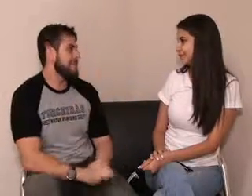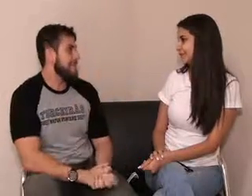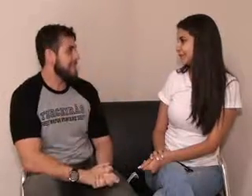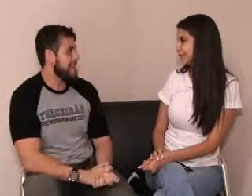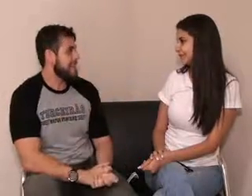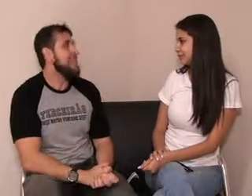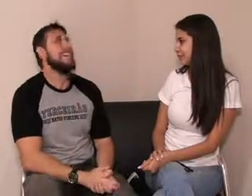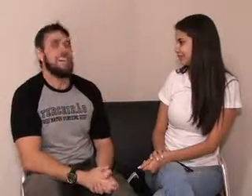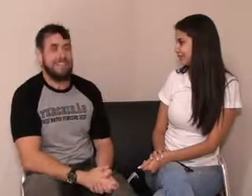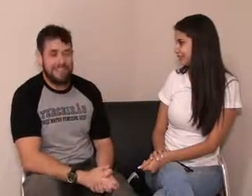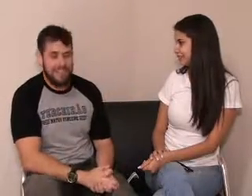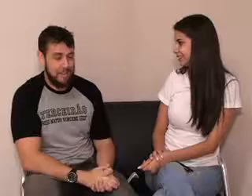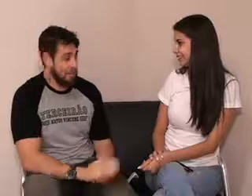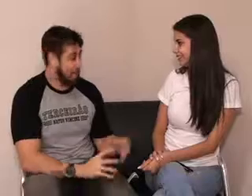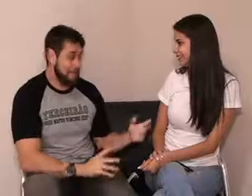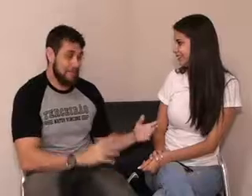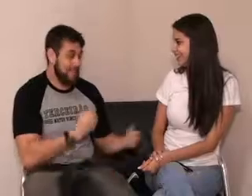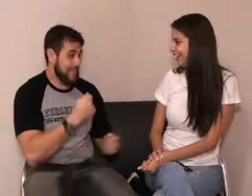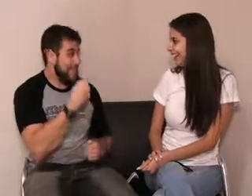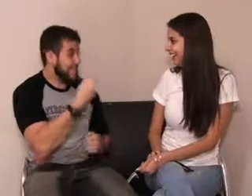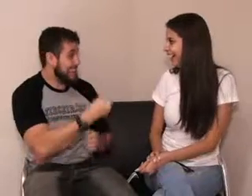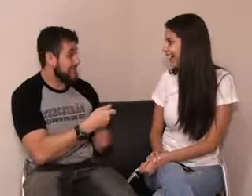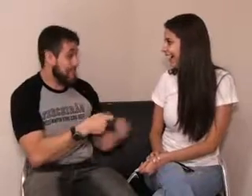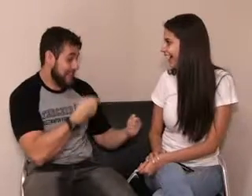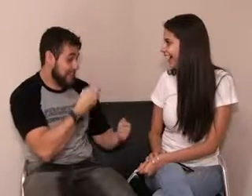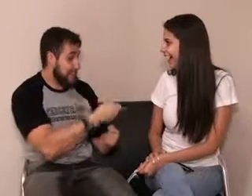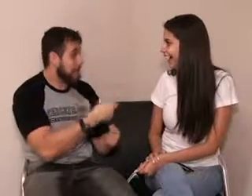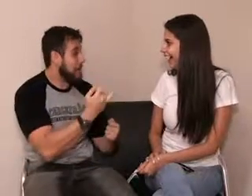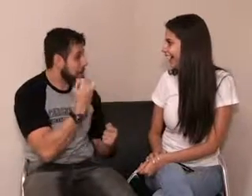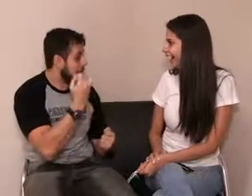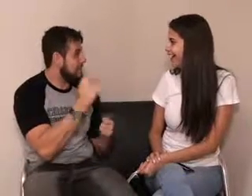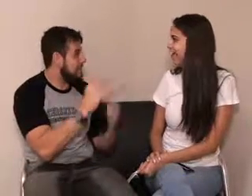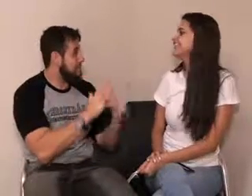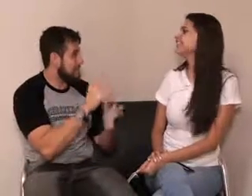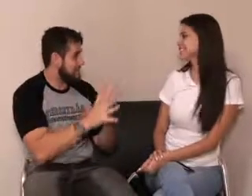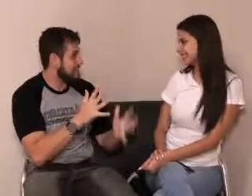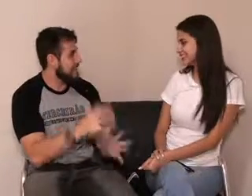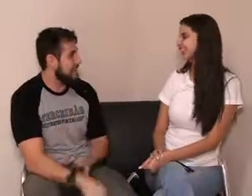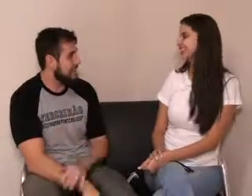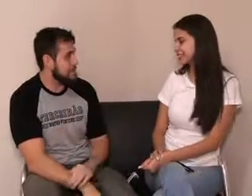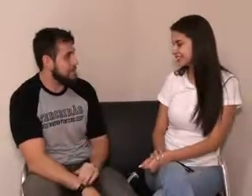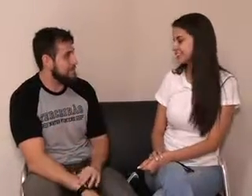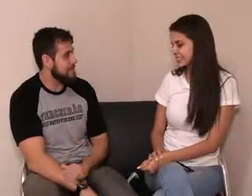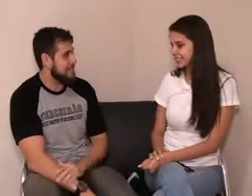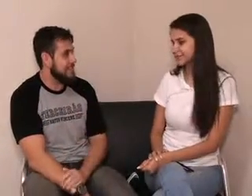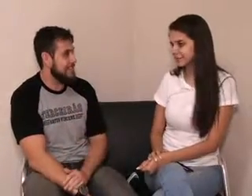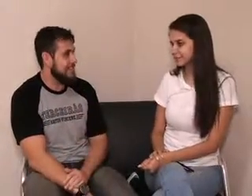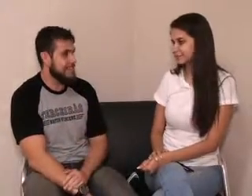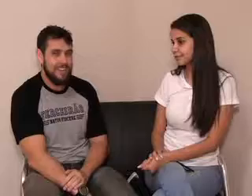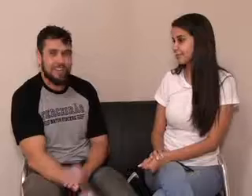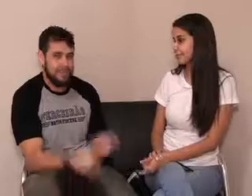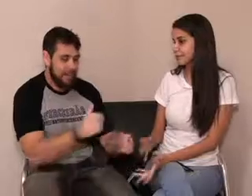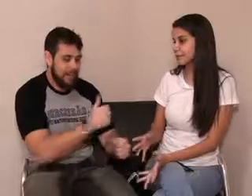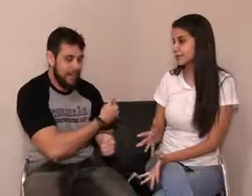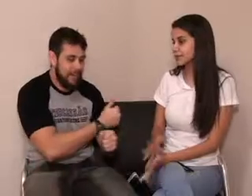curso de letras e fazer algumas especializações, mestrados, para poder adentrar nesse curso com uma formação. E, claro, o